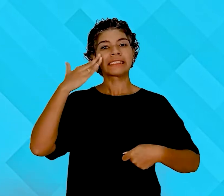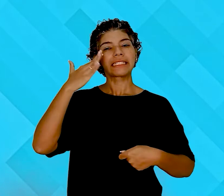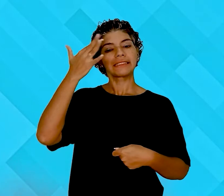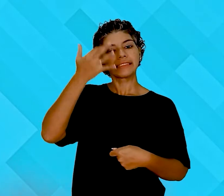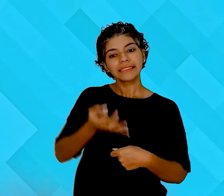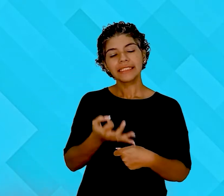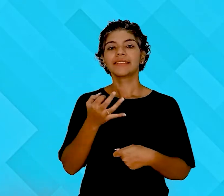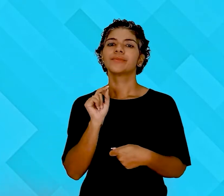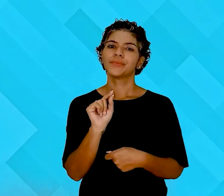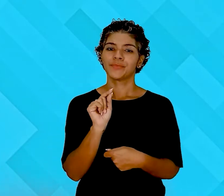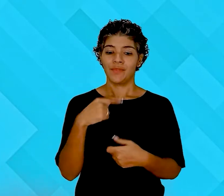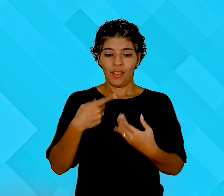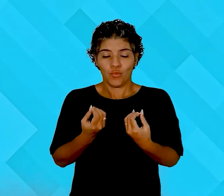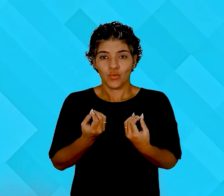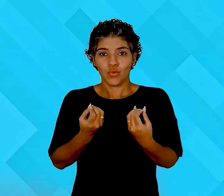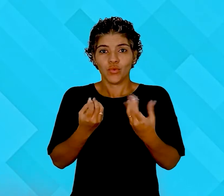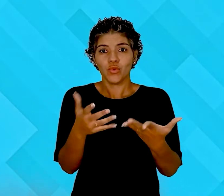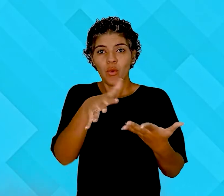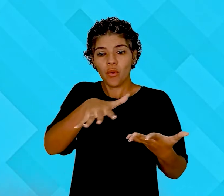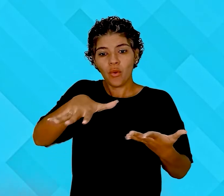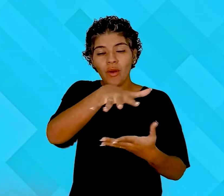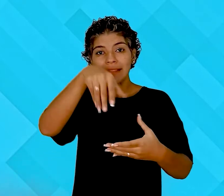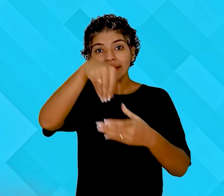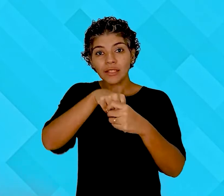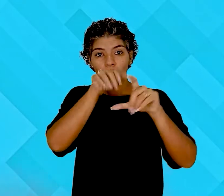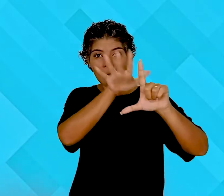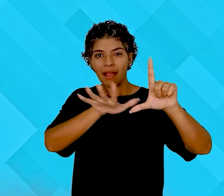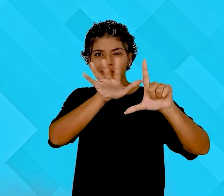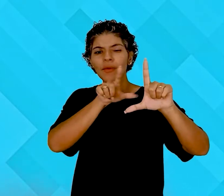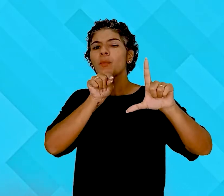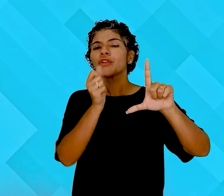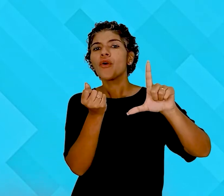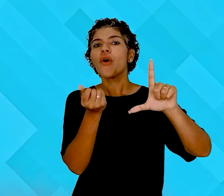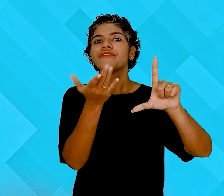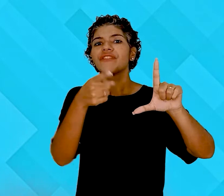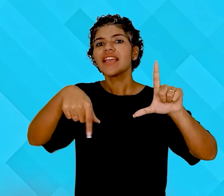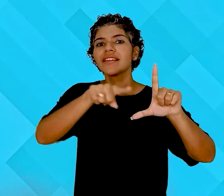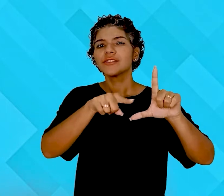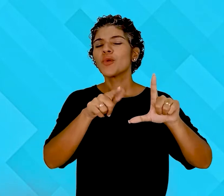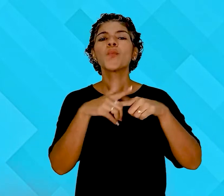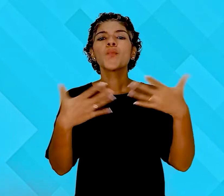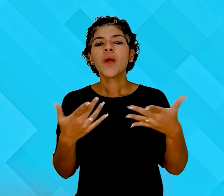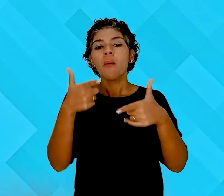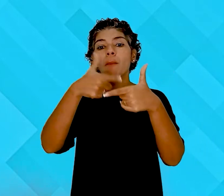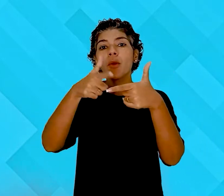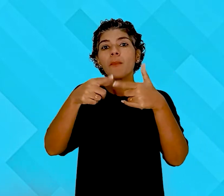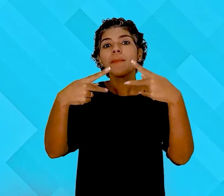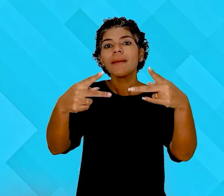que eu estou trazendo para o público nessa plataforma, que problema dessa pessoa eu soluciono? Qual é a minha